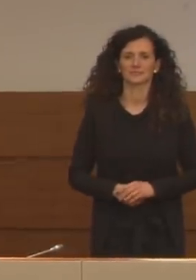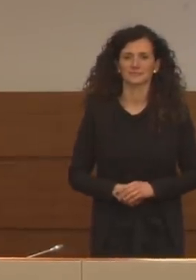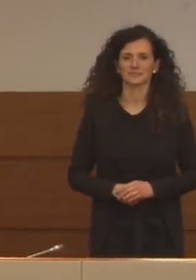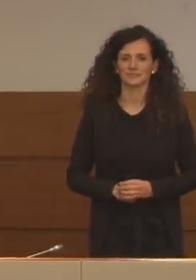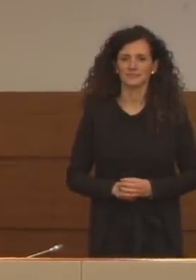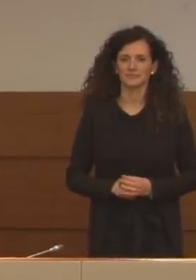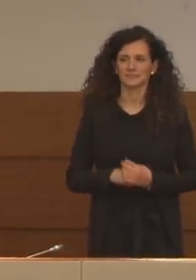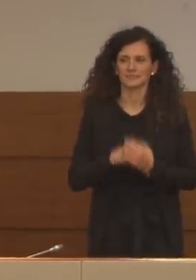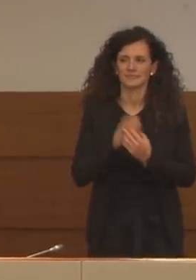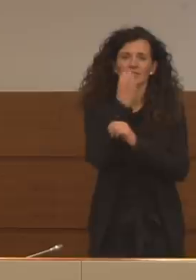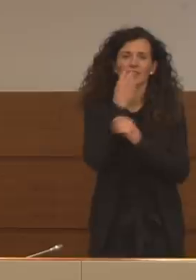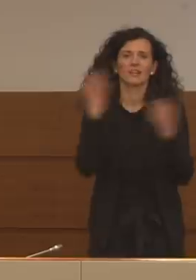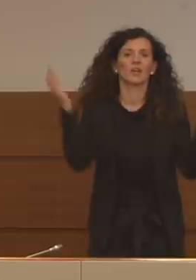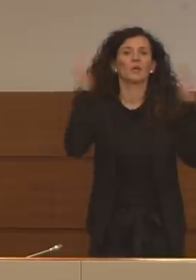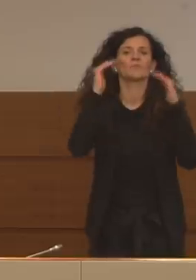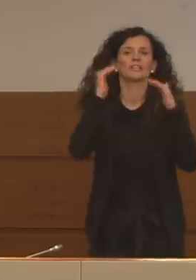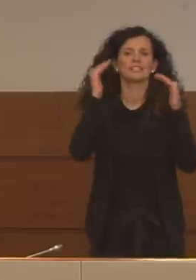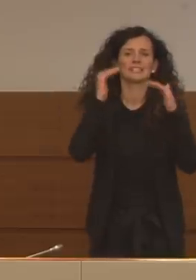buonasera